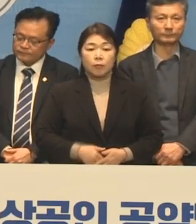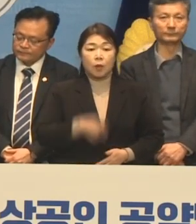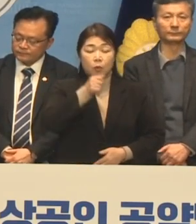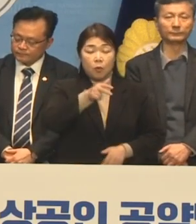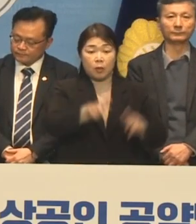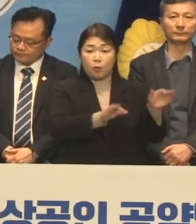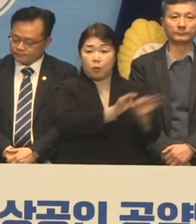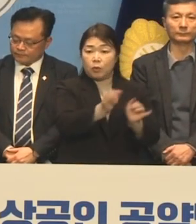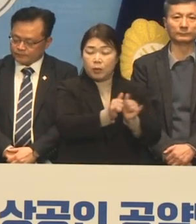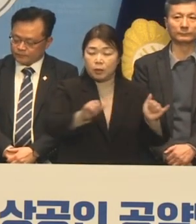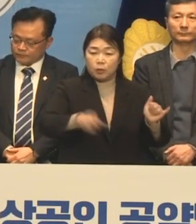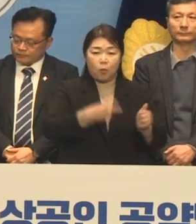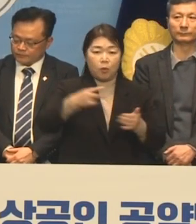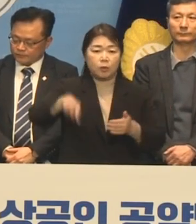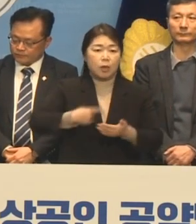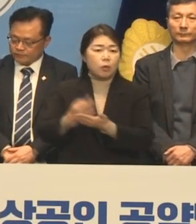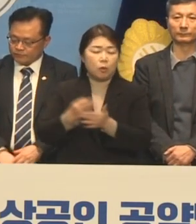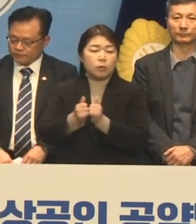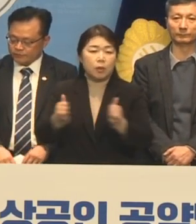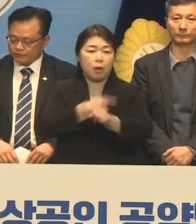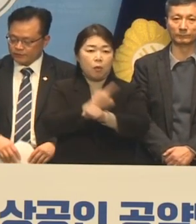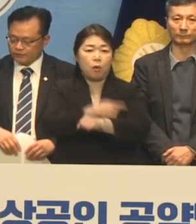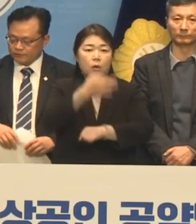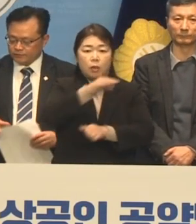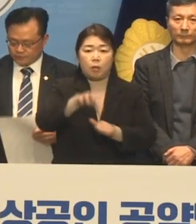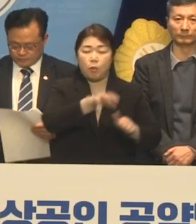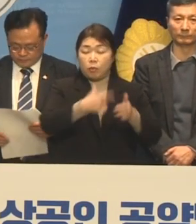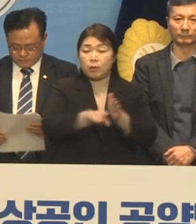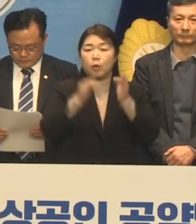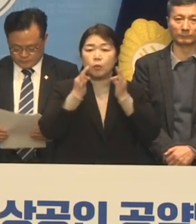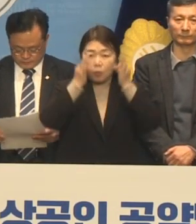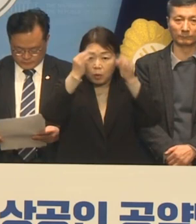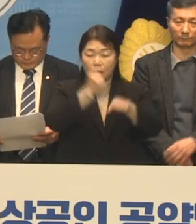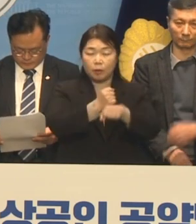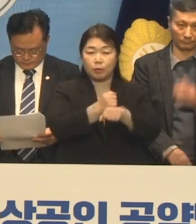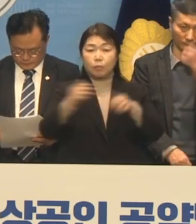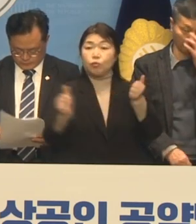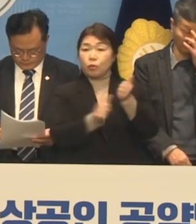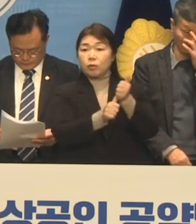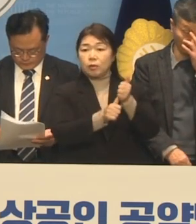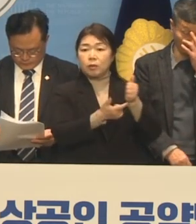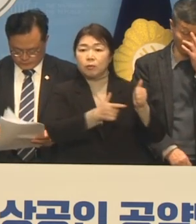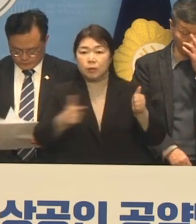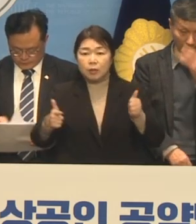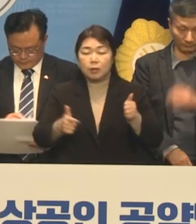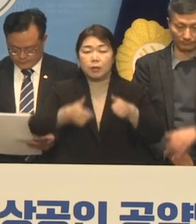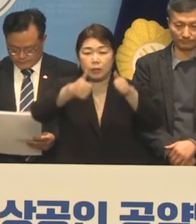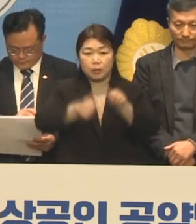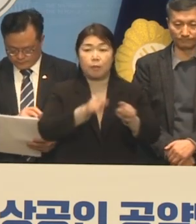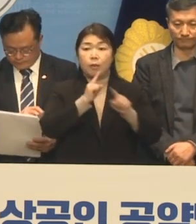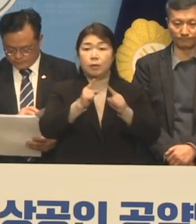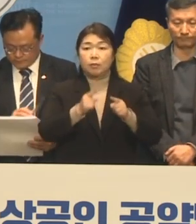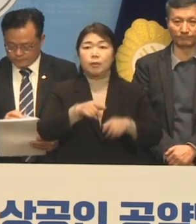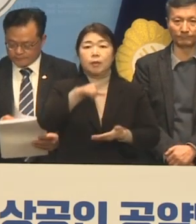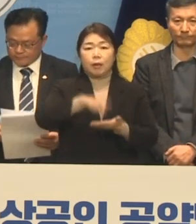소상공인 그리고 자영업자들의 권익보호를 위해 노력해 주시는 부위원장님들의 인사 말씀을